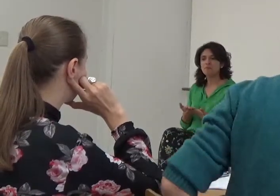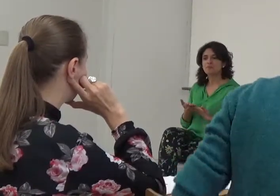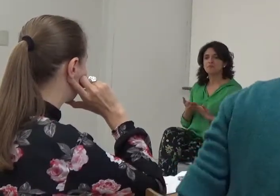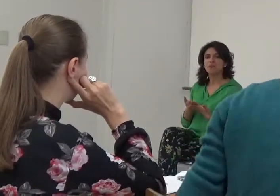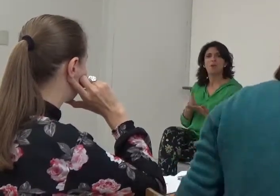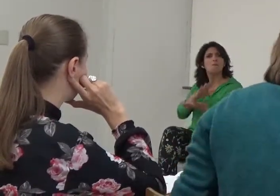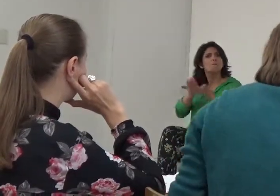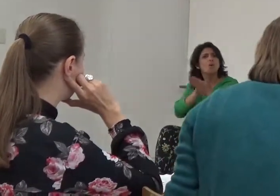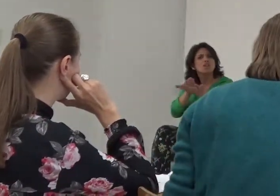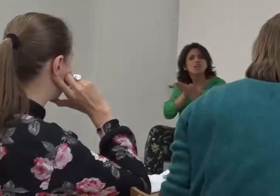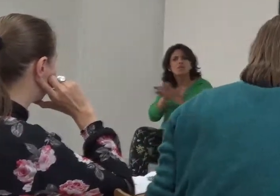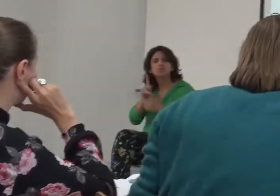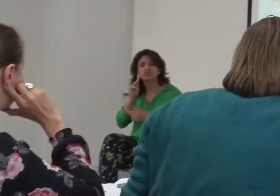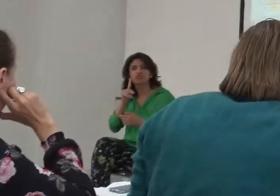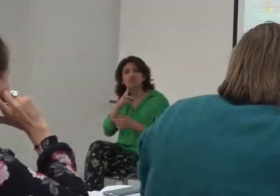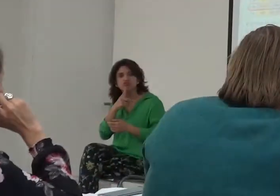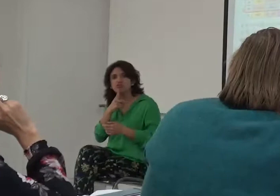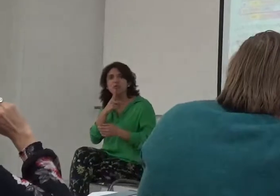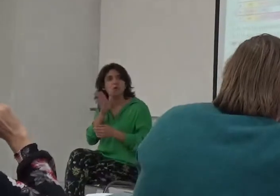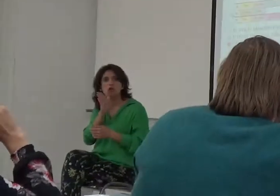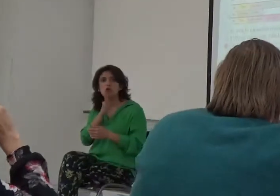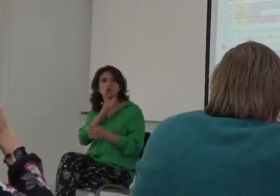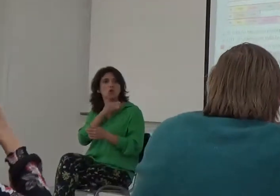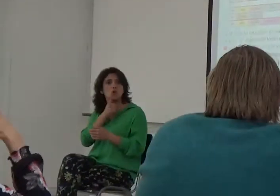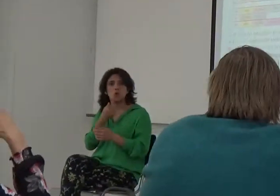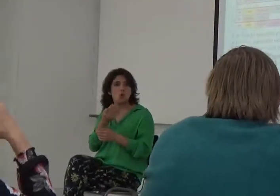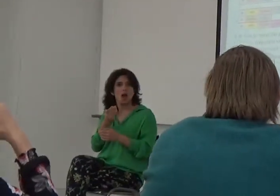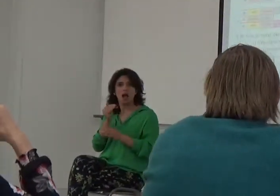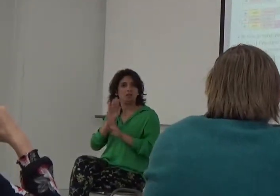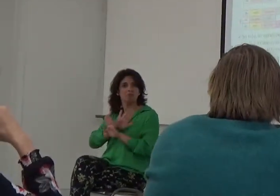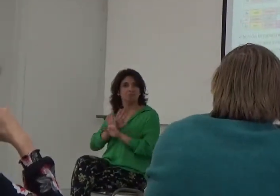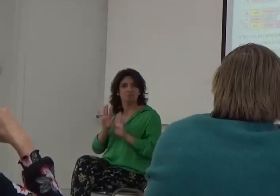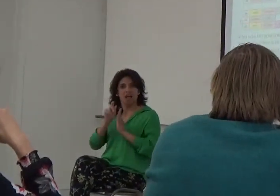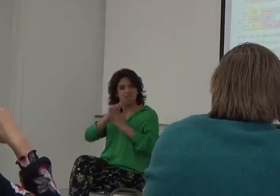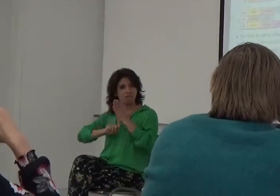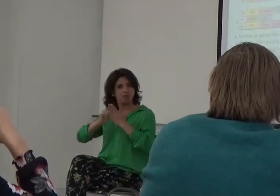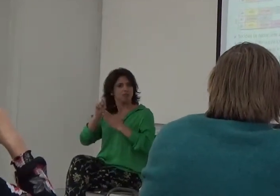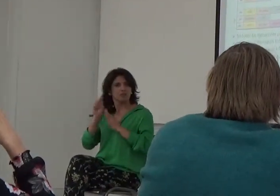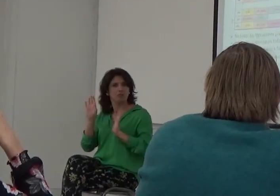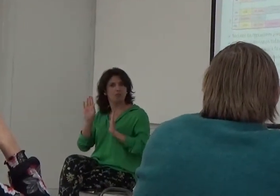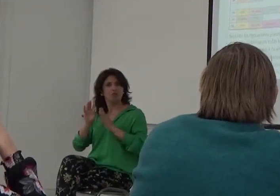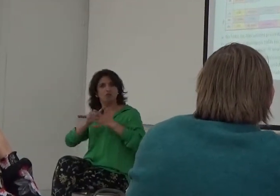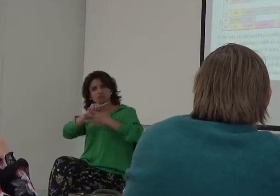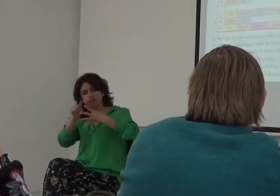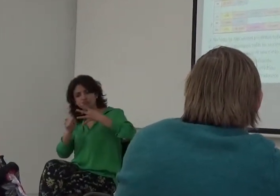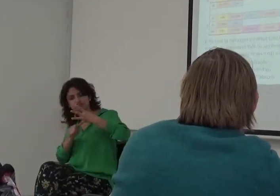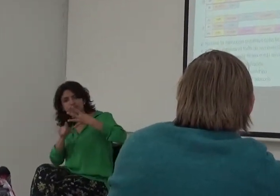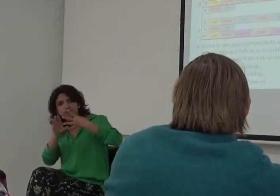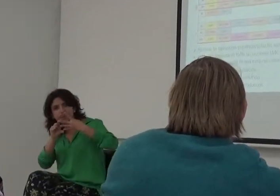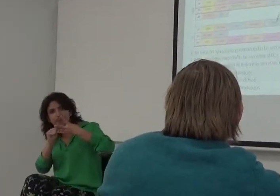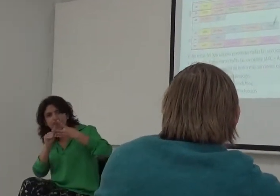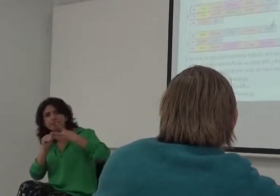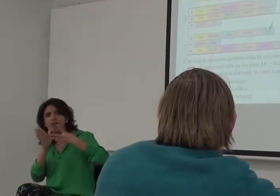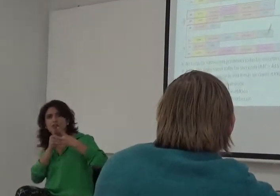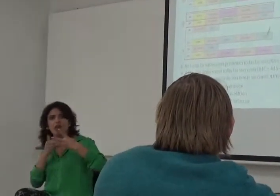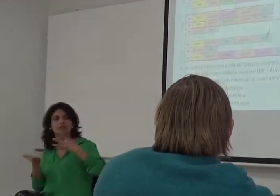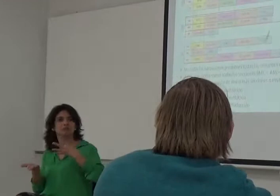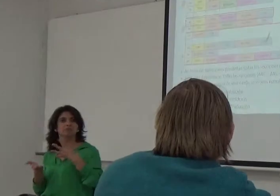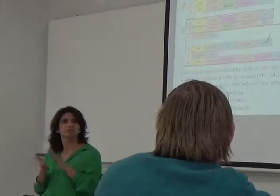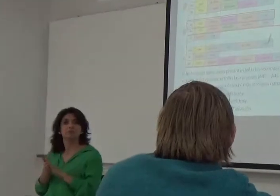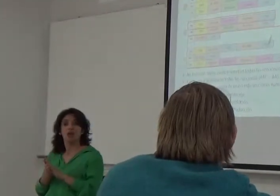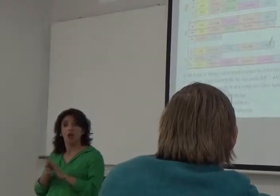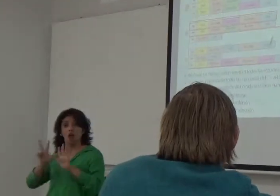más pequeños o los que tienen menos años de experiencia no presentan. De estos 8 relatos, sin alguna